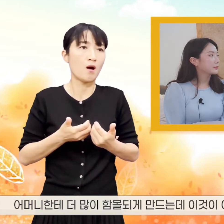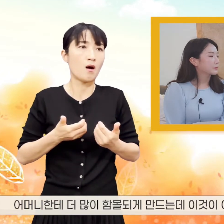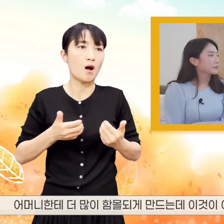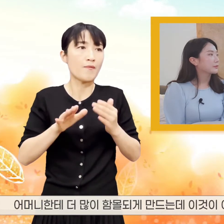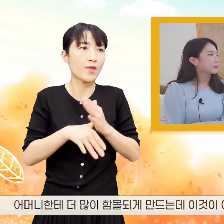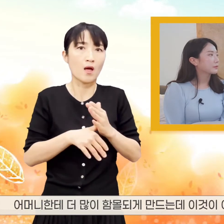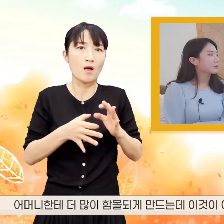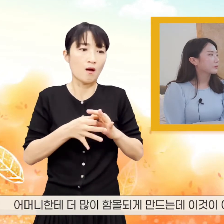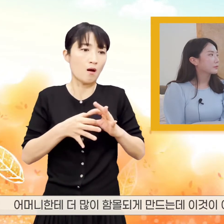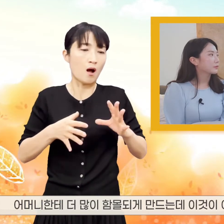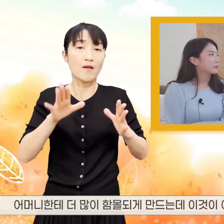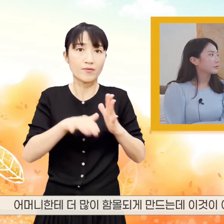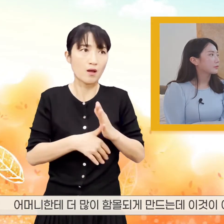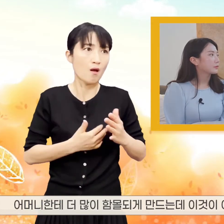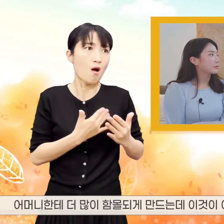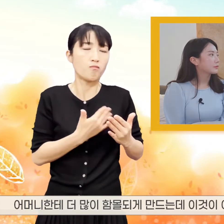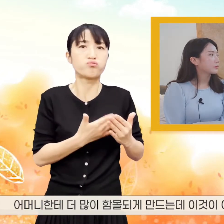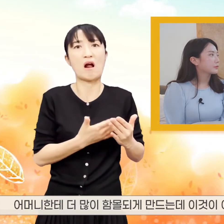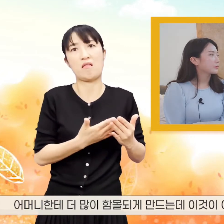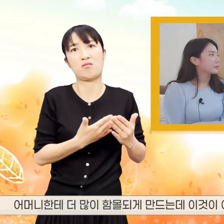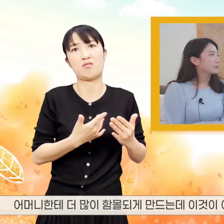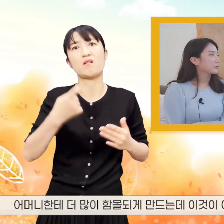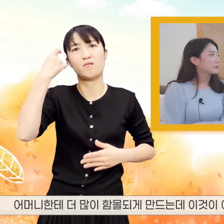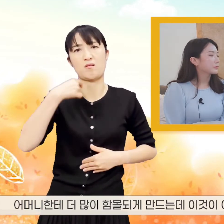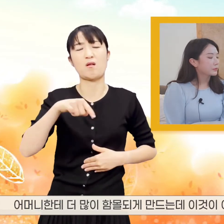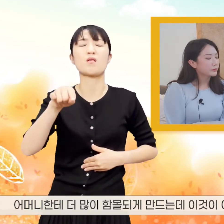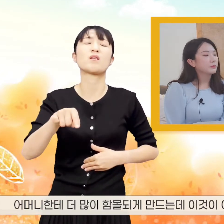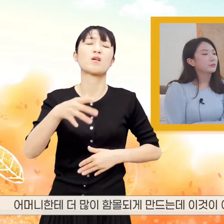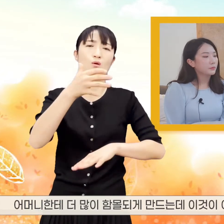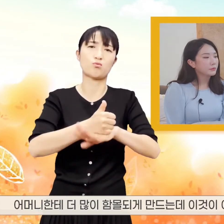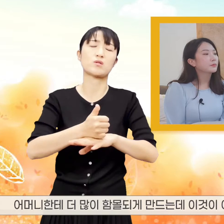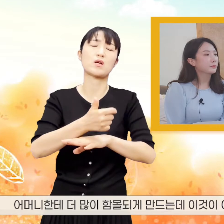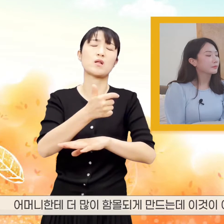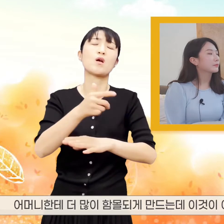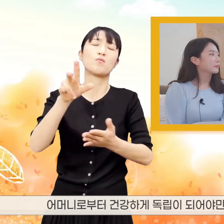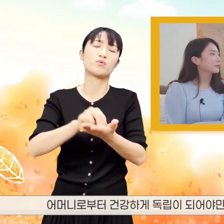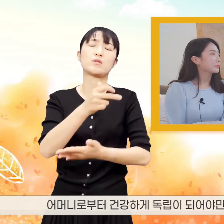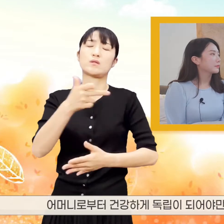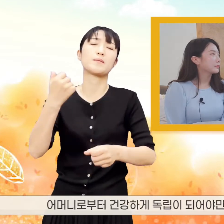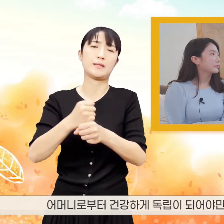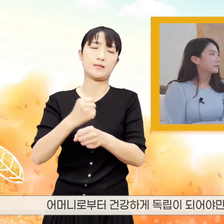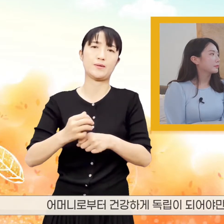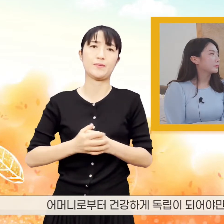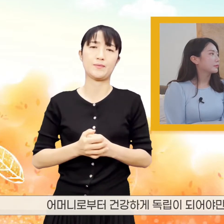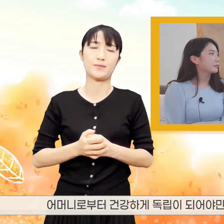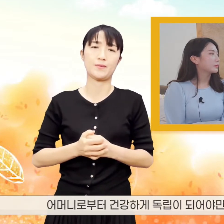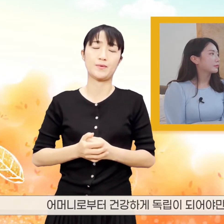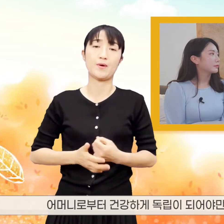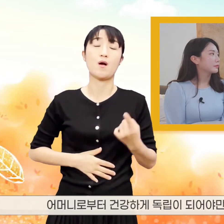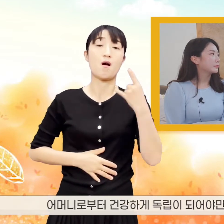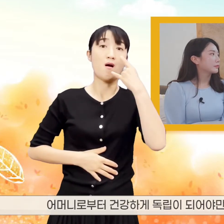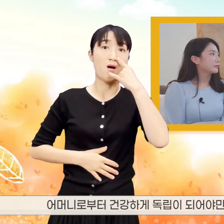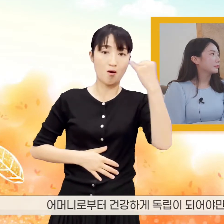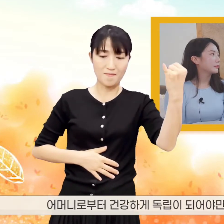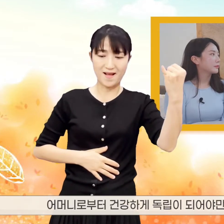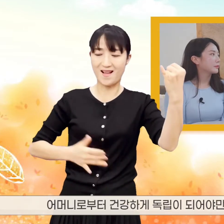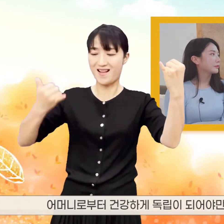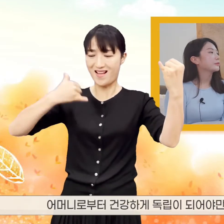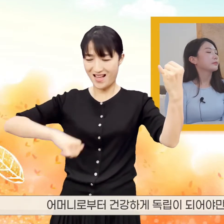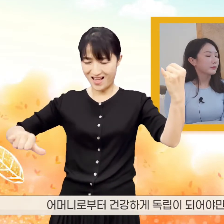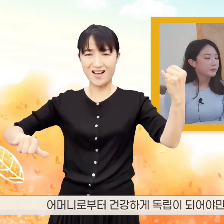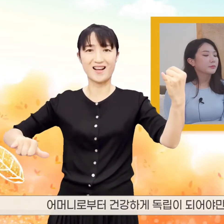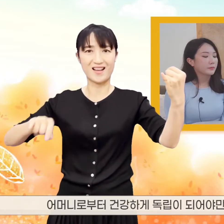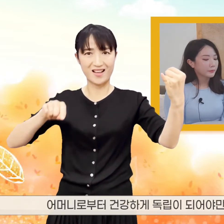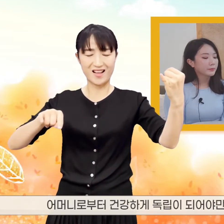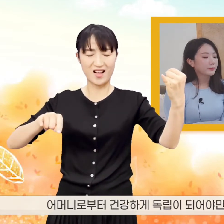만드는데, 이게 아주 큰 문제들을 만들어내요. 어머니로부터 건강하게 독립이